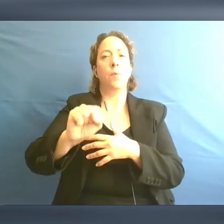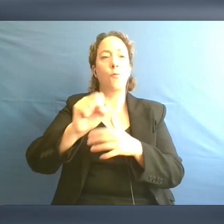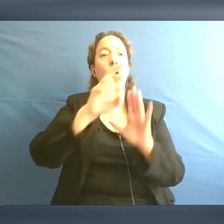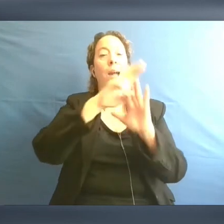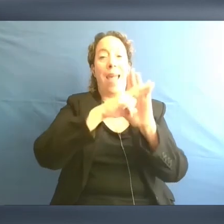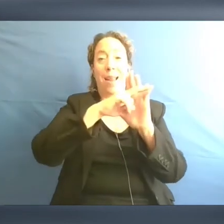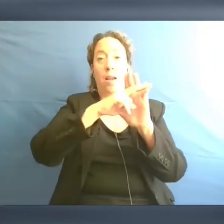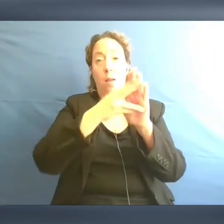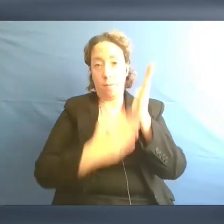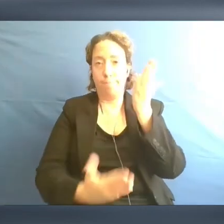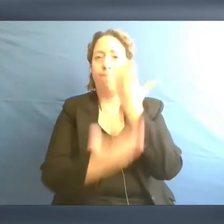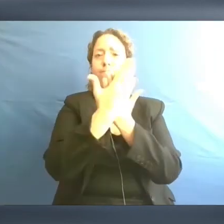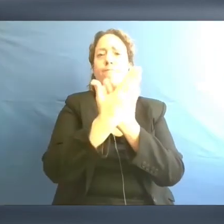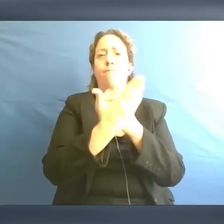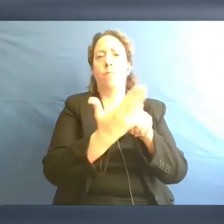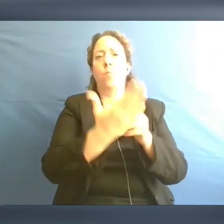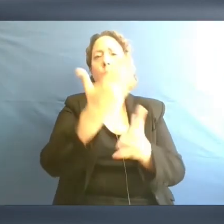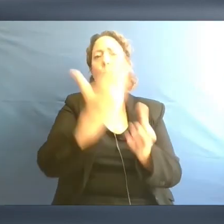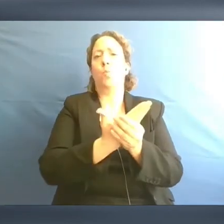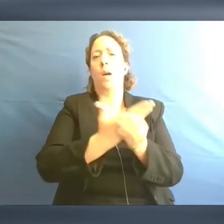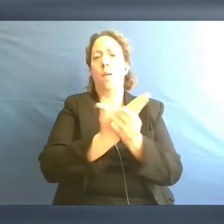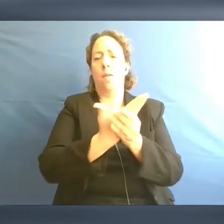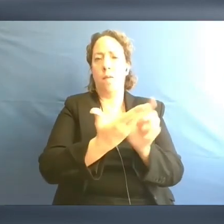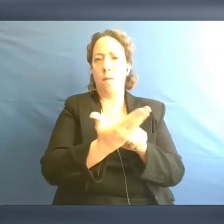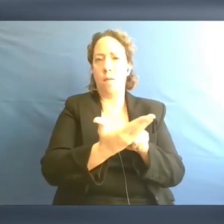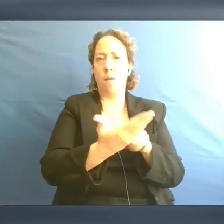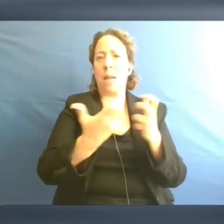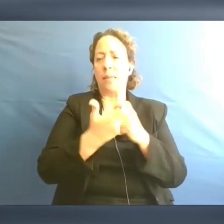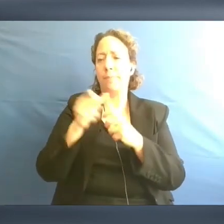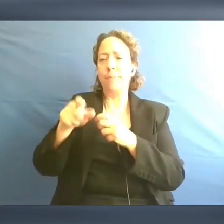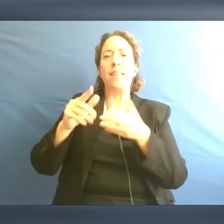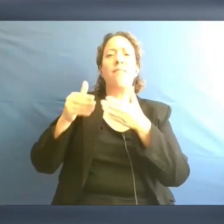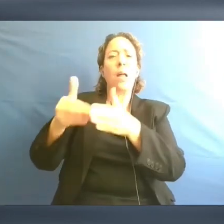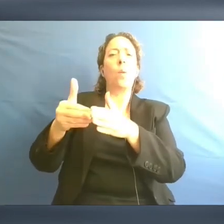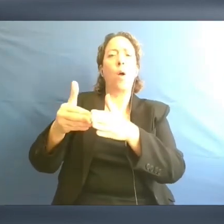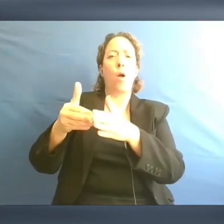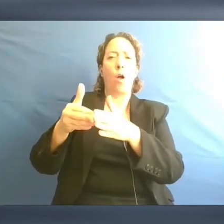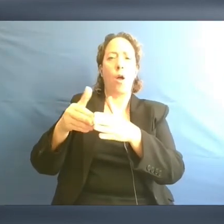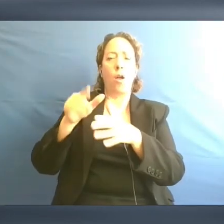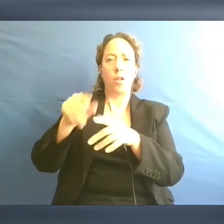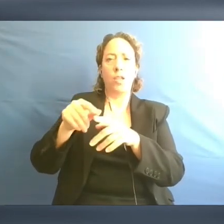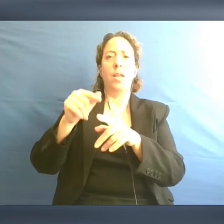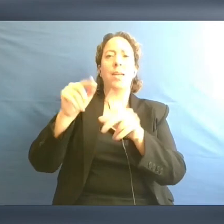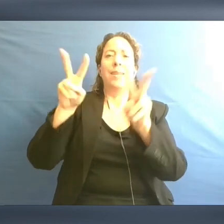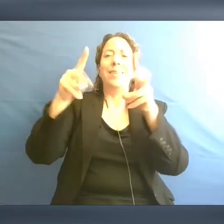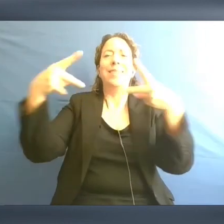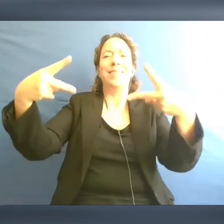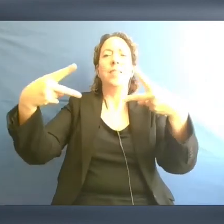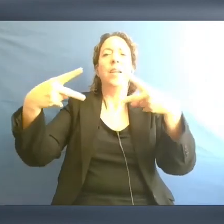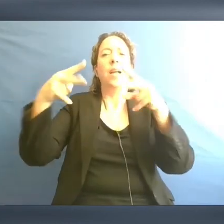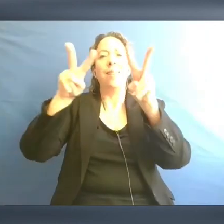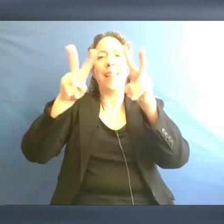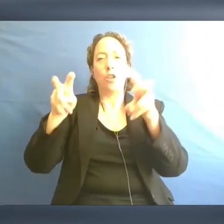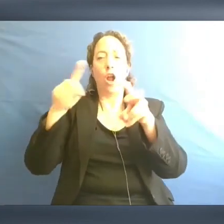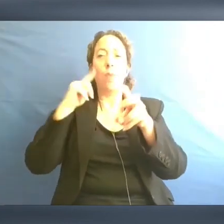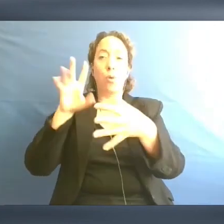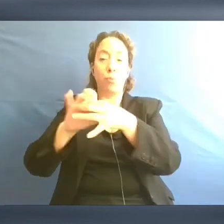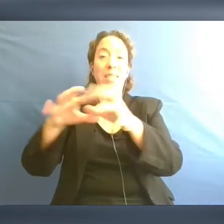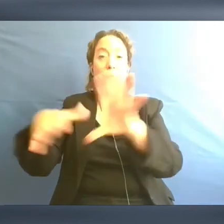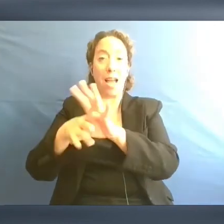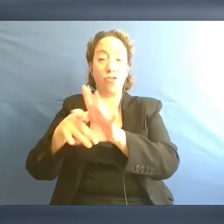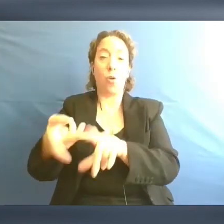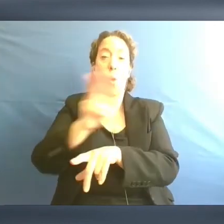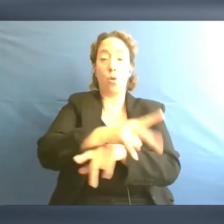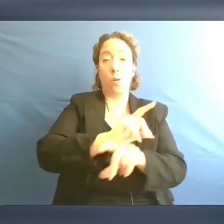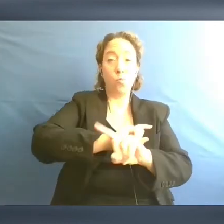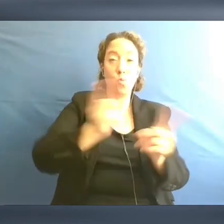dire que, par exemple, certains navigateurs utilisent l'attribut title pour donner un nom à une image, d'autres non, et